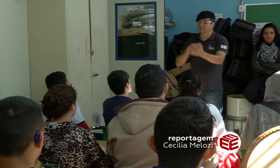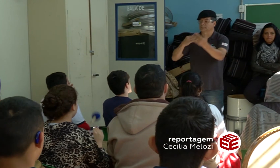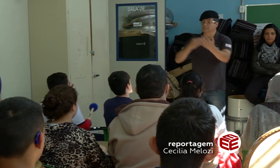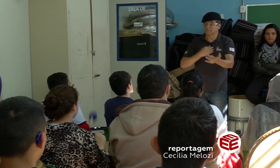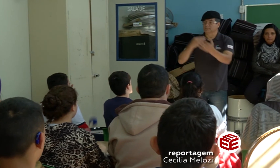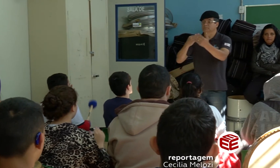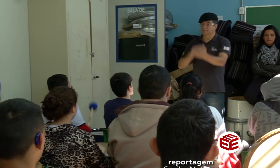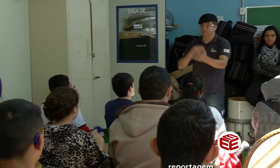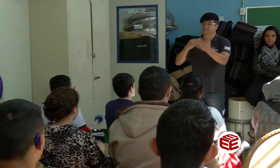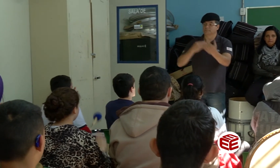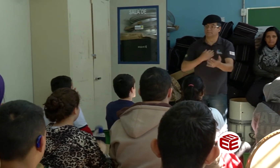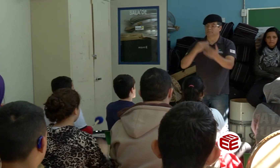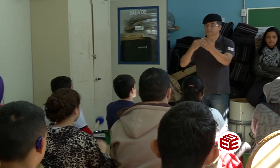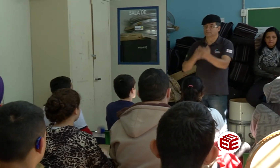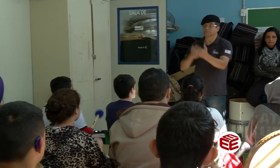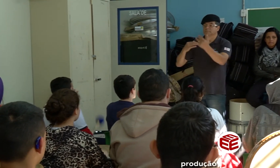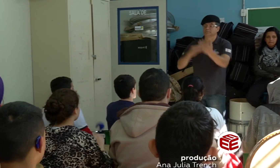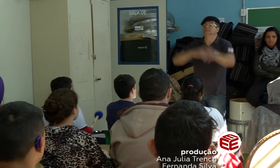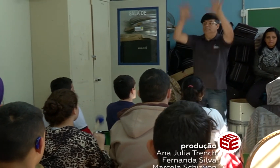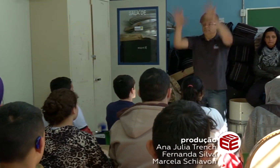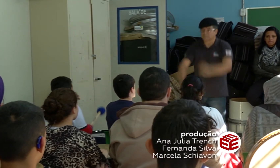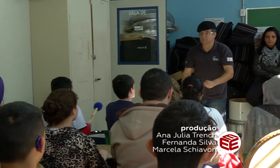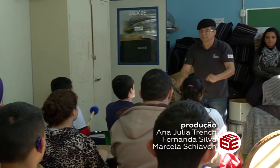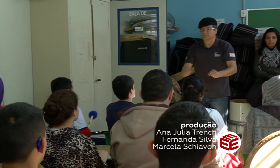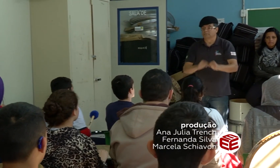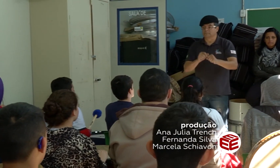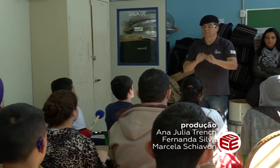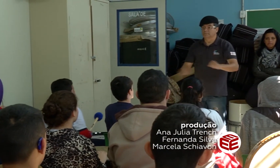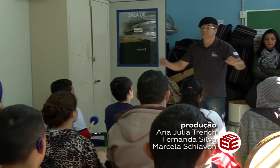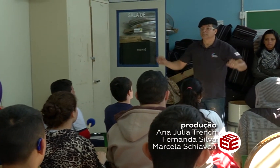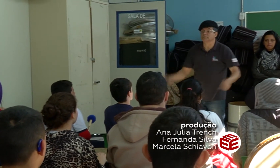uma imitação do ouvinte.